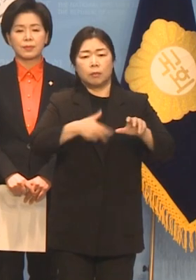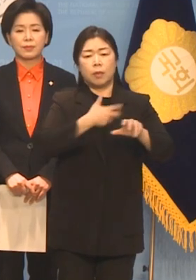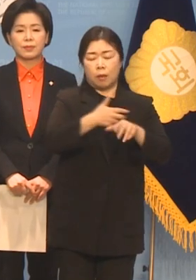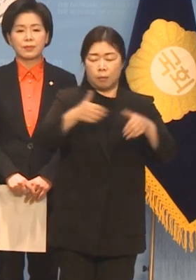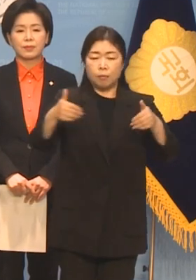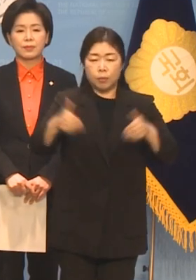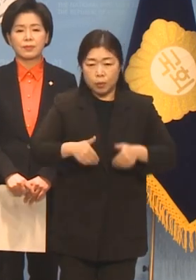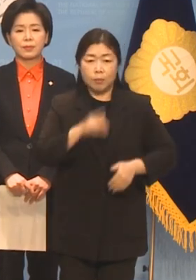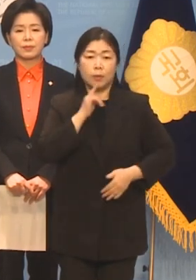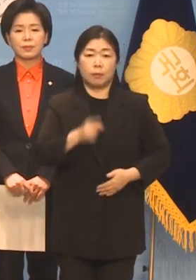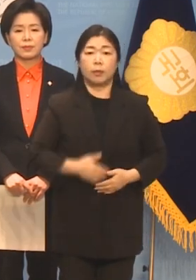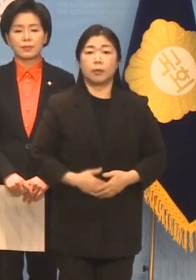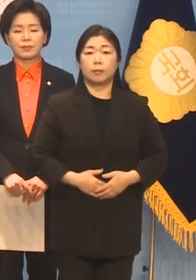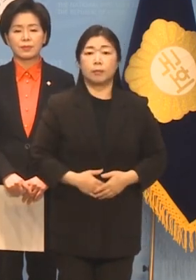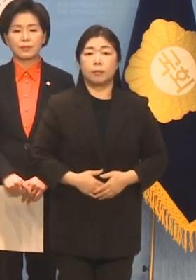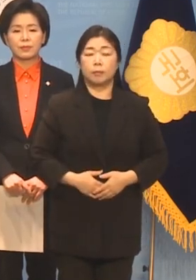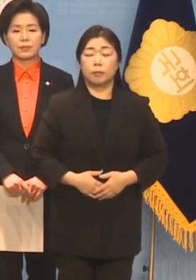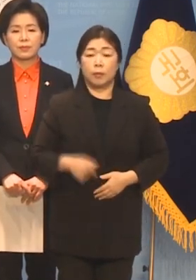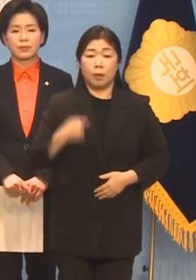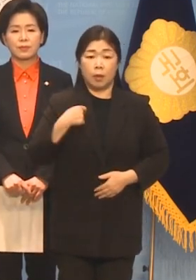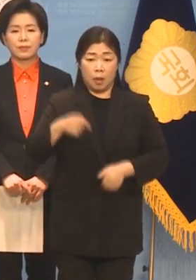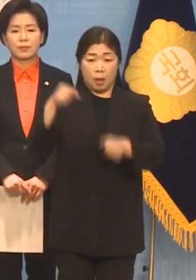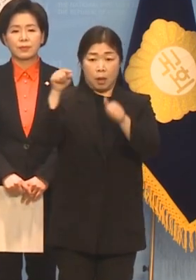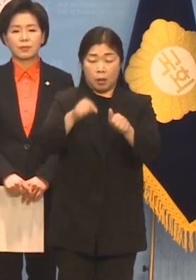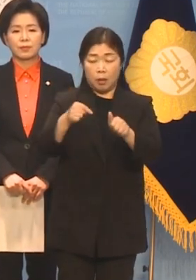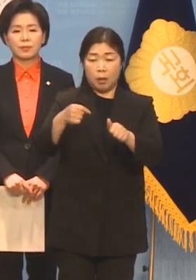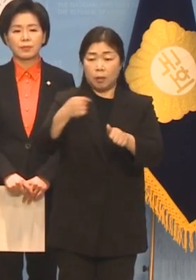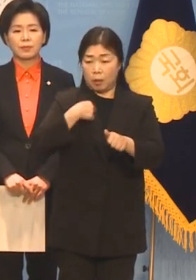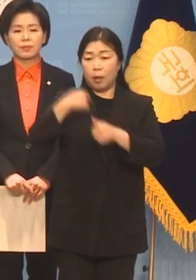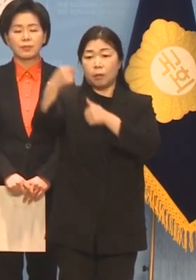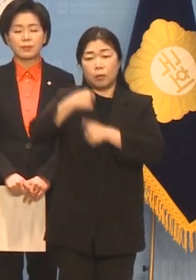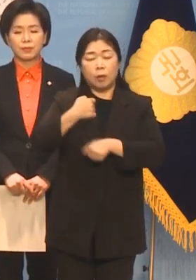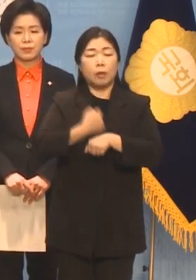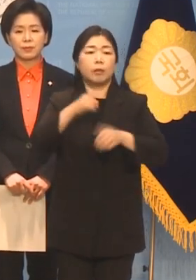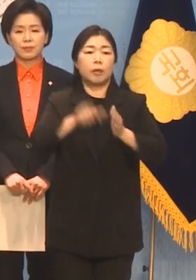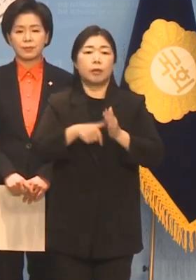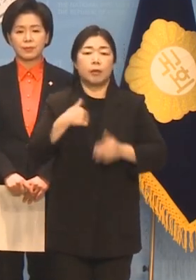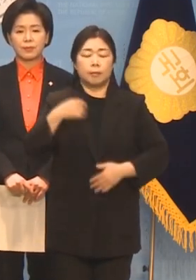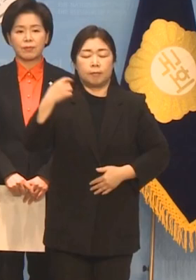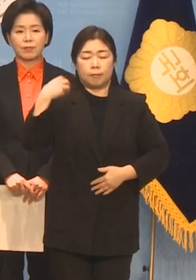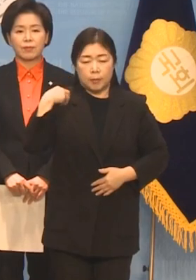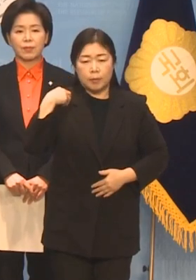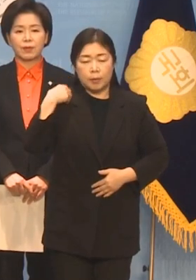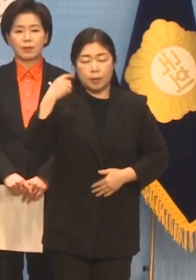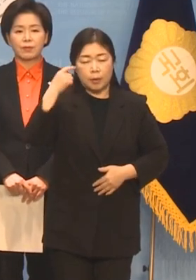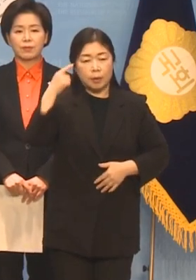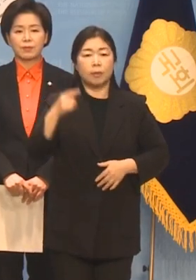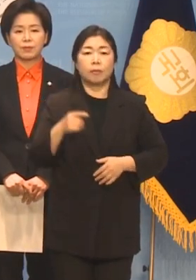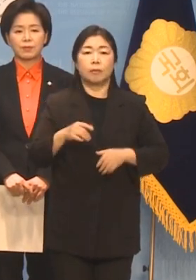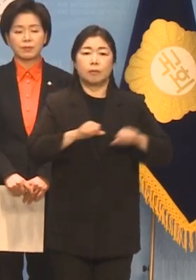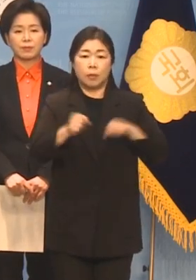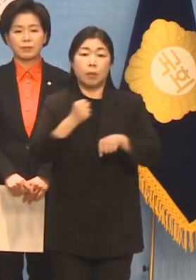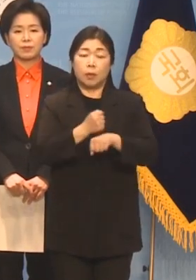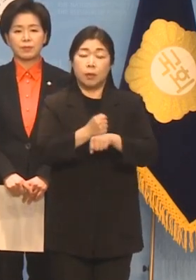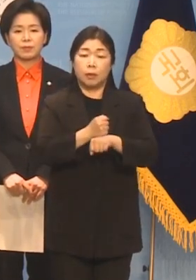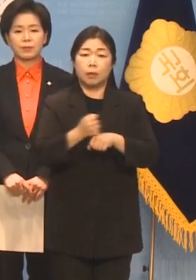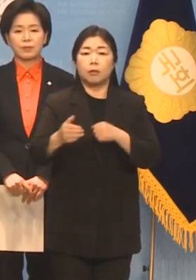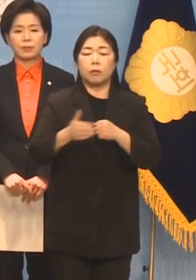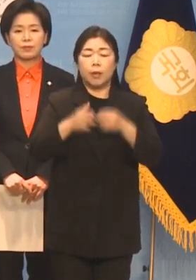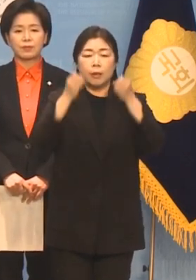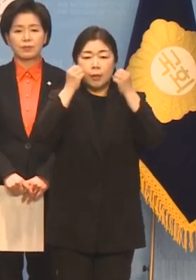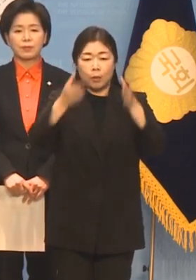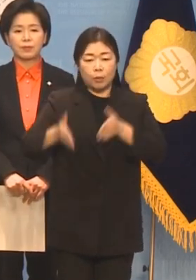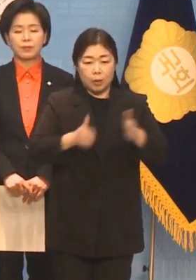그 부름에 화답하는 것이 주체적 삶의 올바른 방향이라고 생각합니다. 그 목적에 따라 새로운